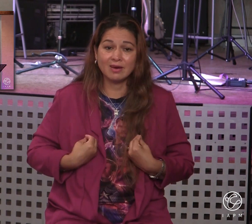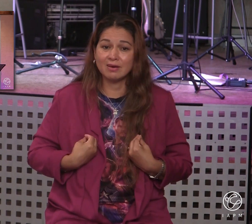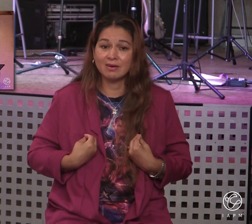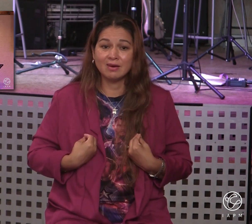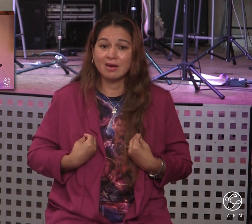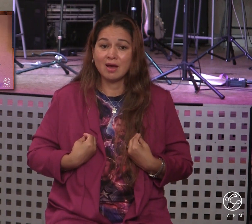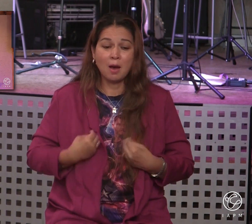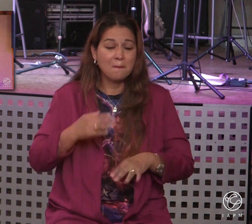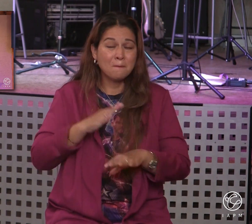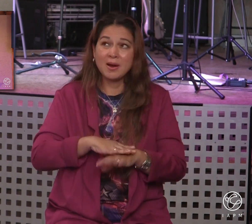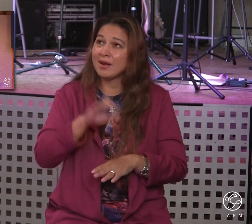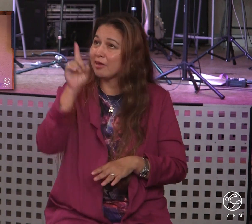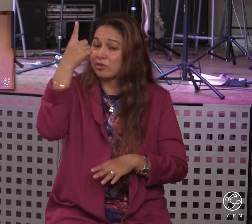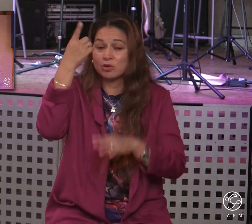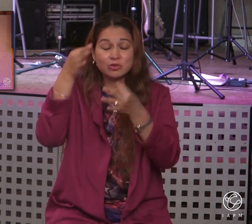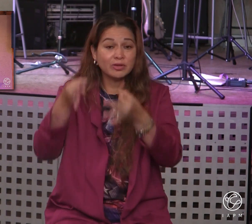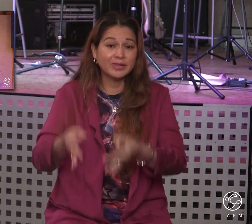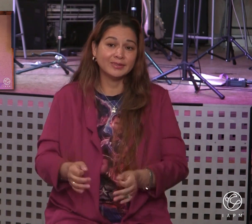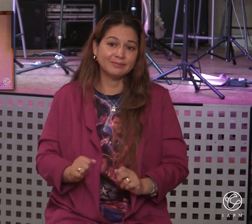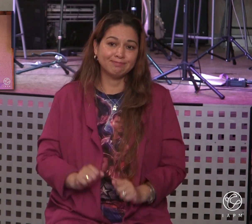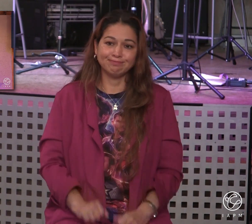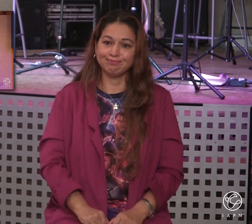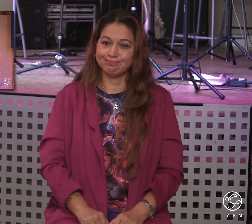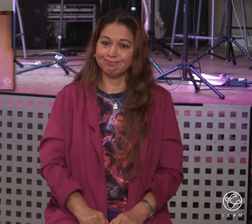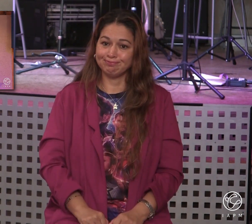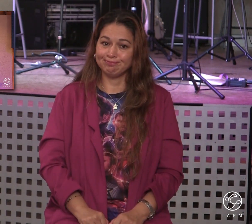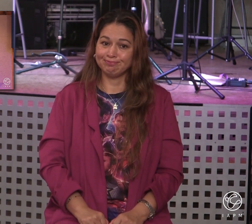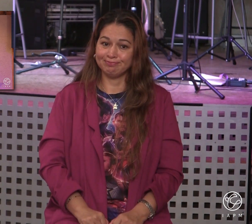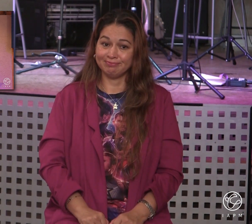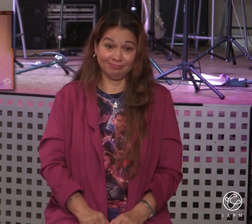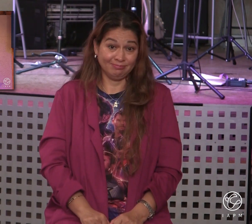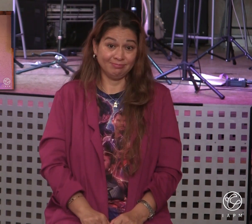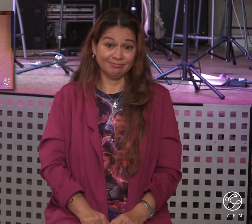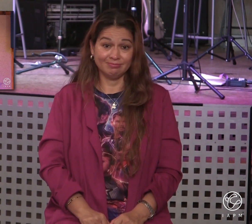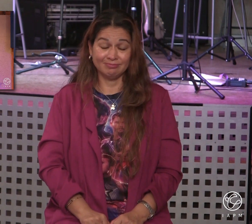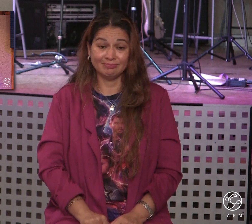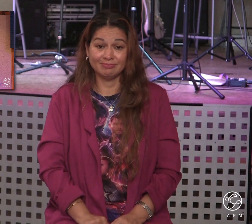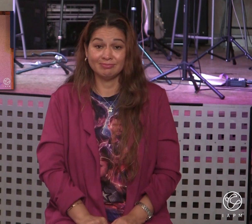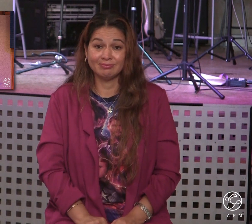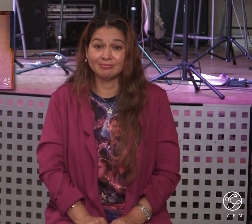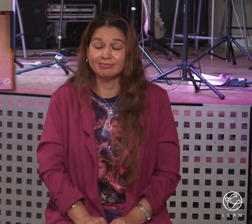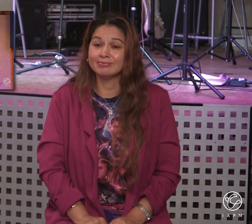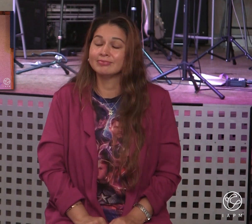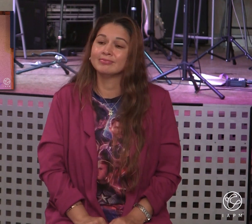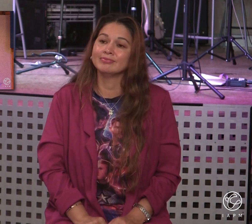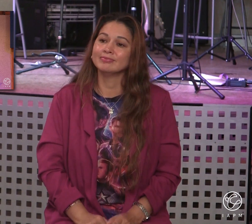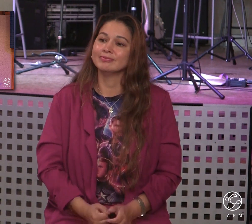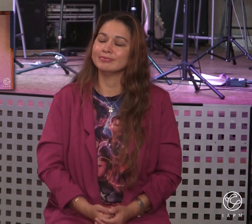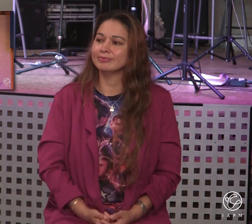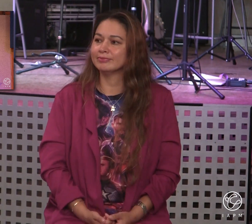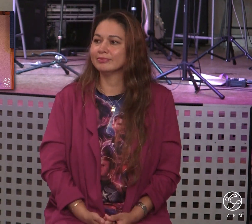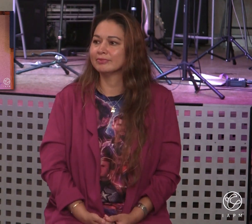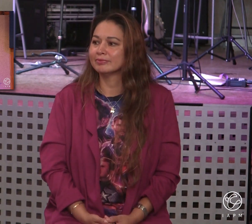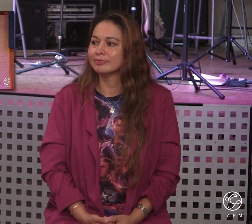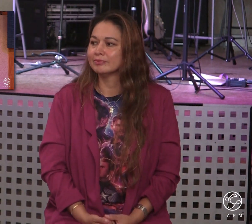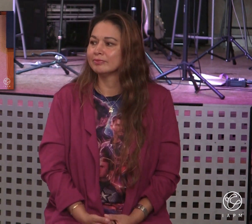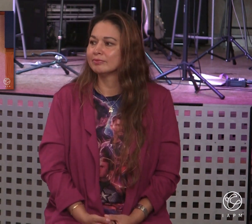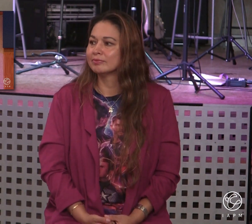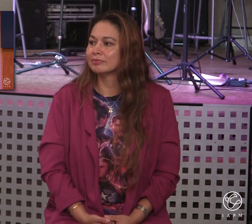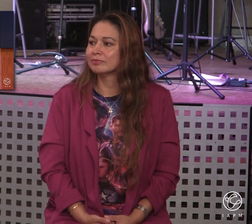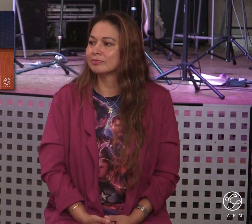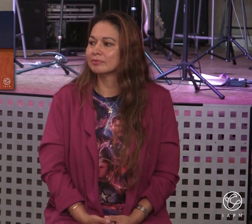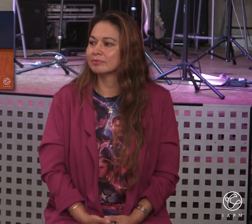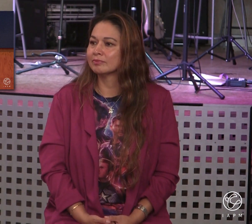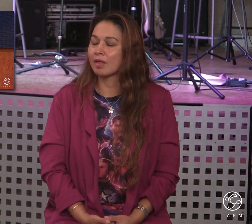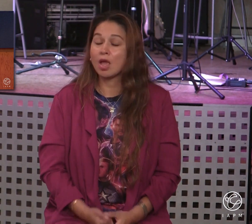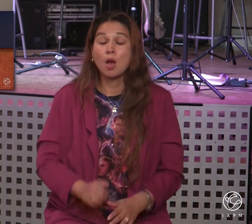Y para conocerle, no basta con que alguien te diga, ni siquiera la propia persona te diga